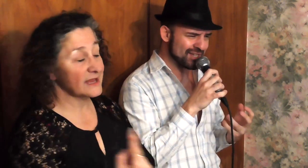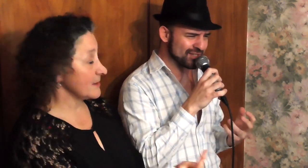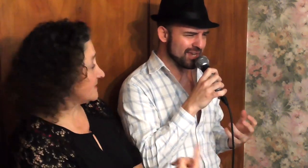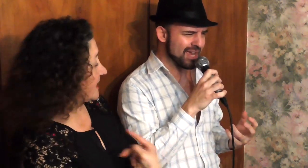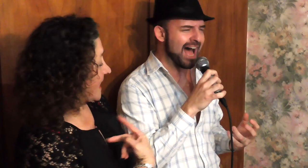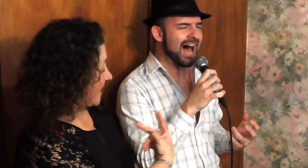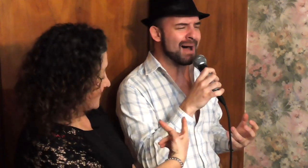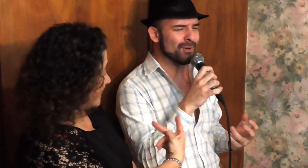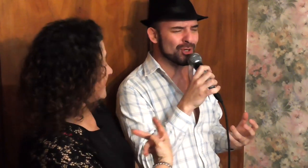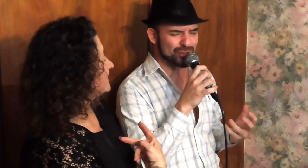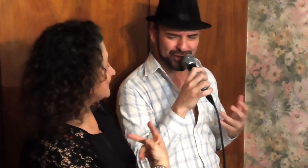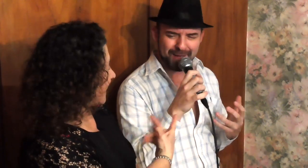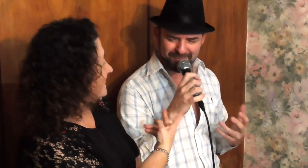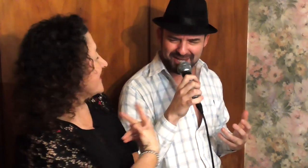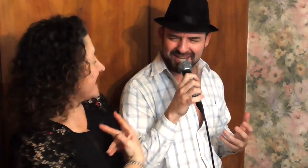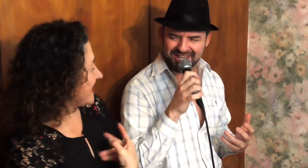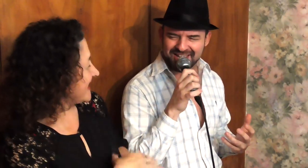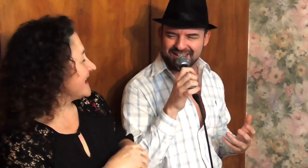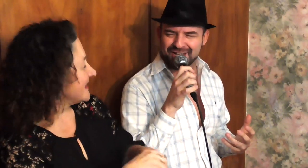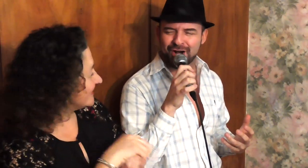de que seamos